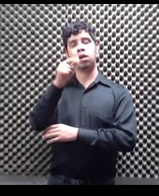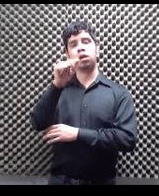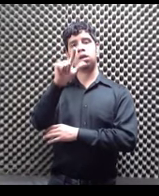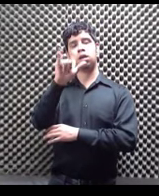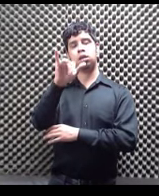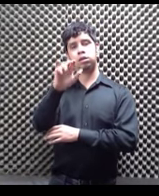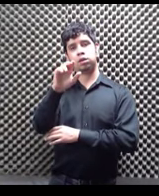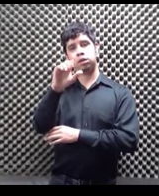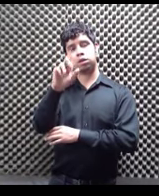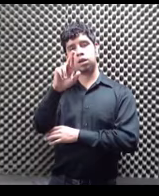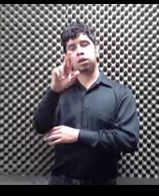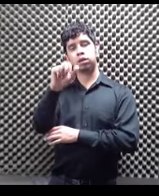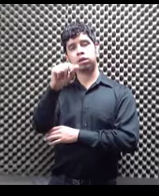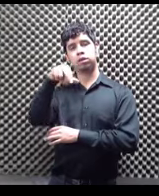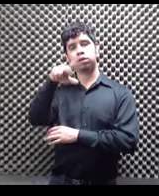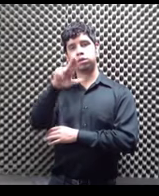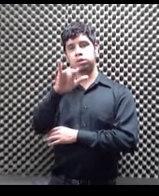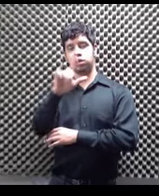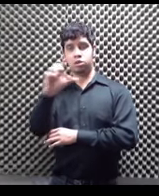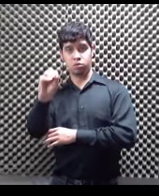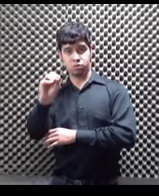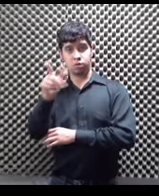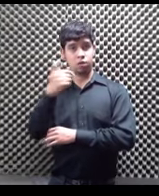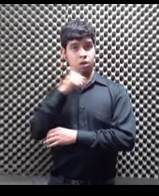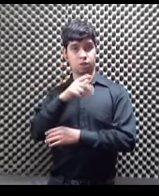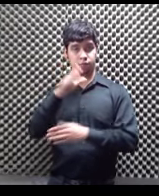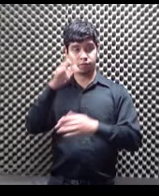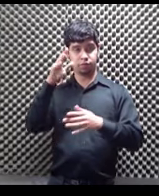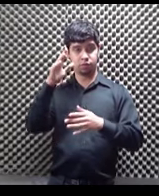Mira para allá. Graciosísima.